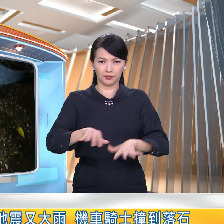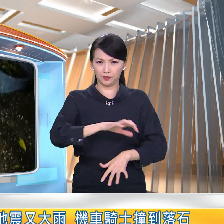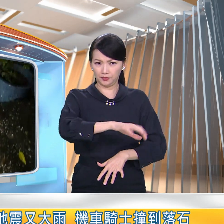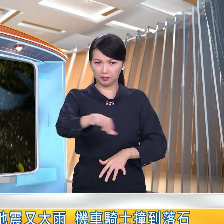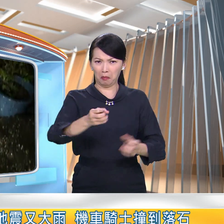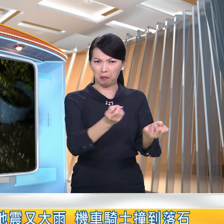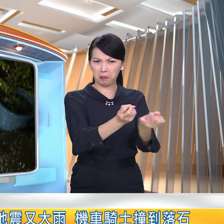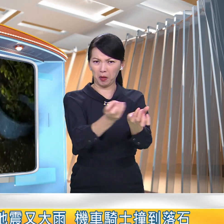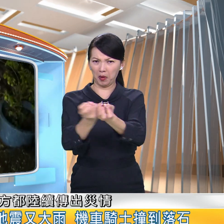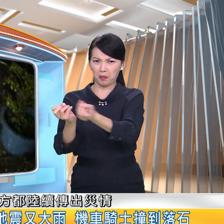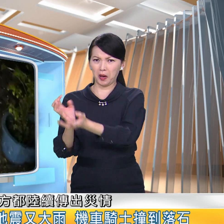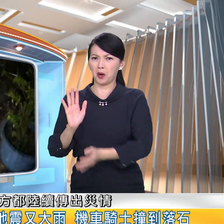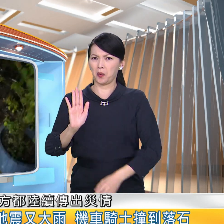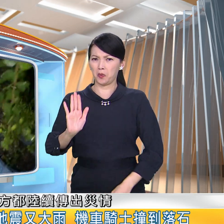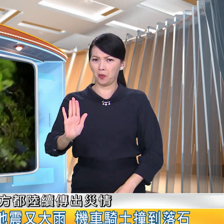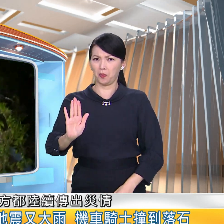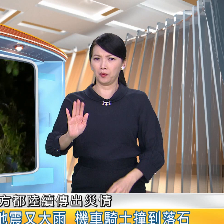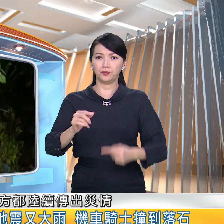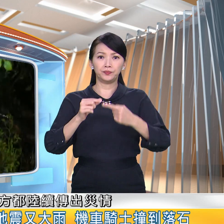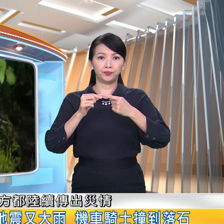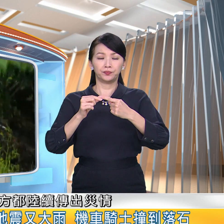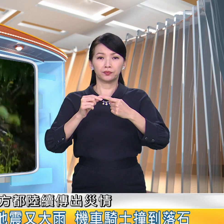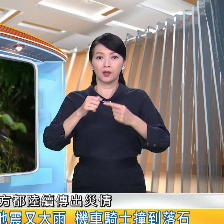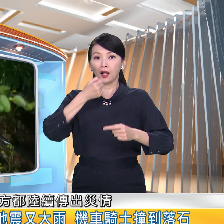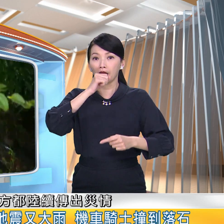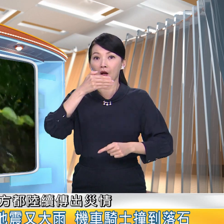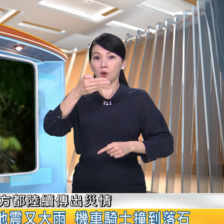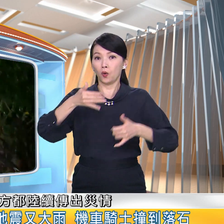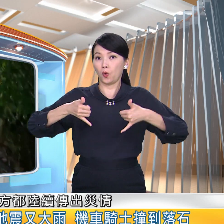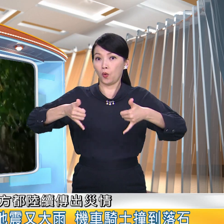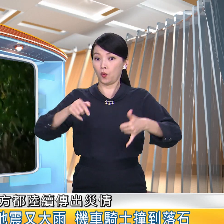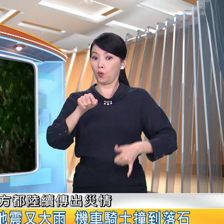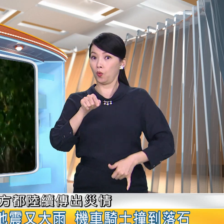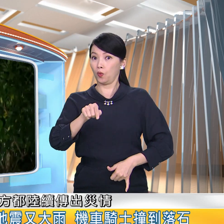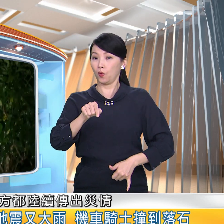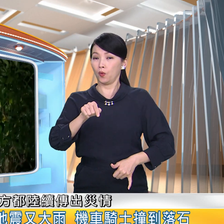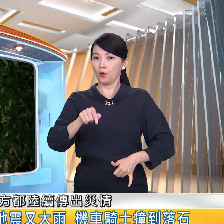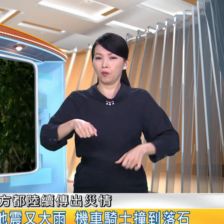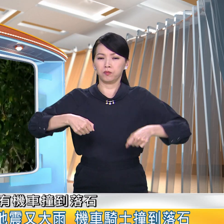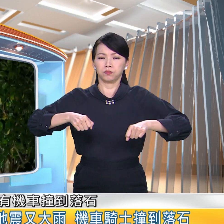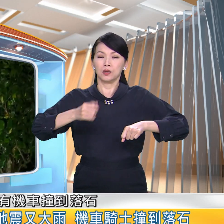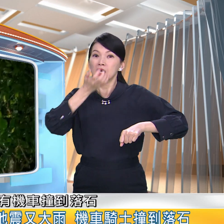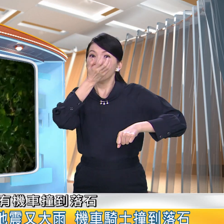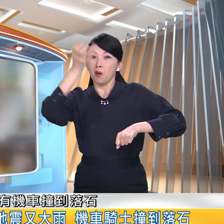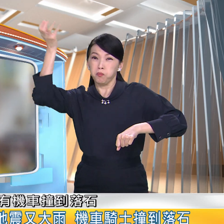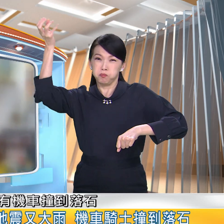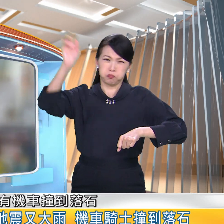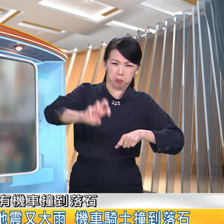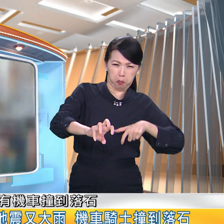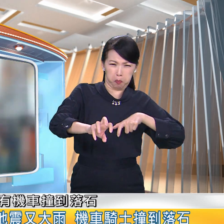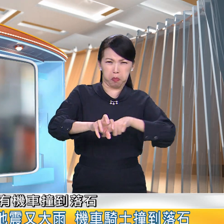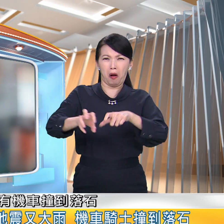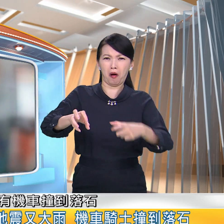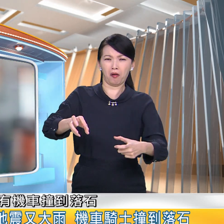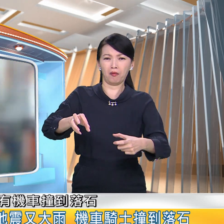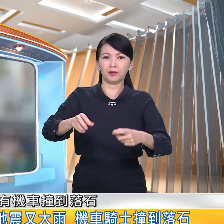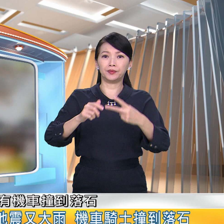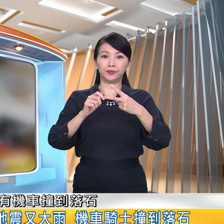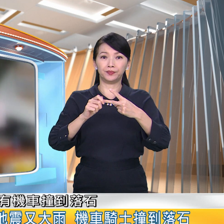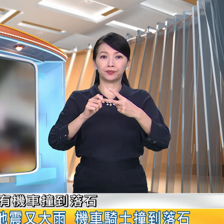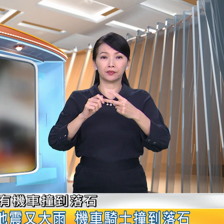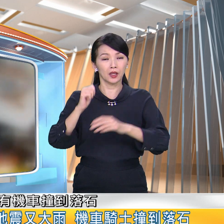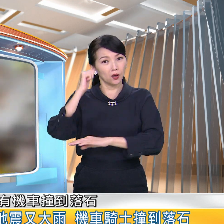日降雨，当地有多个地方都陆续传出灾情，包括在台九线有机